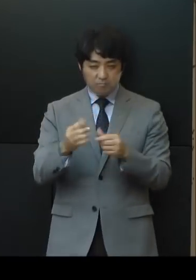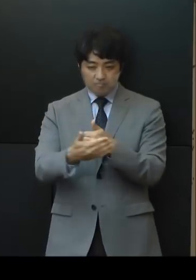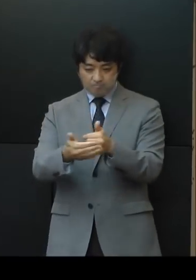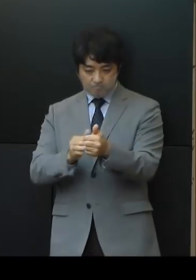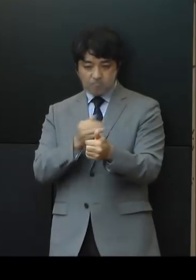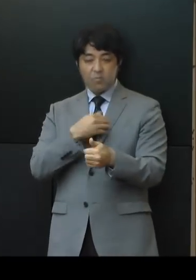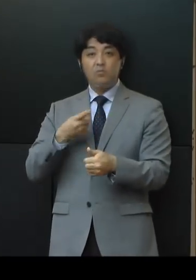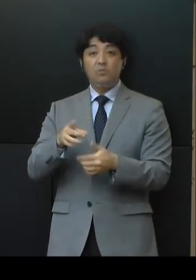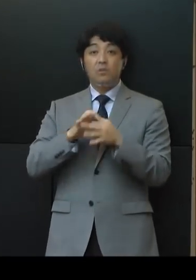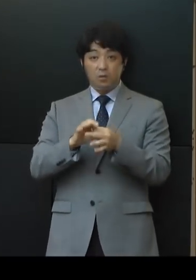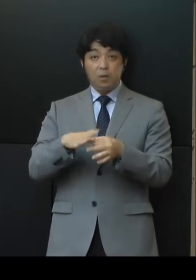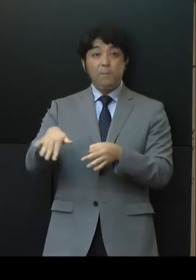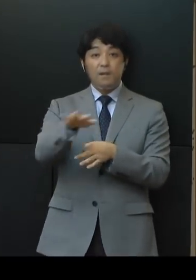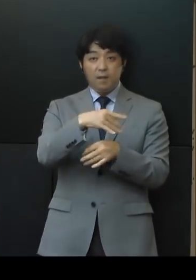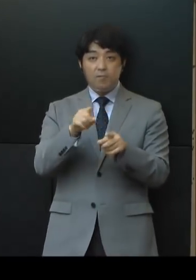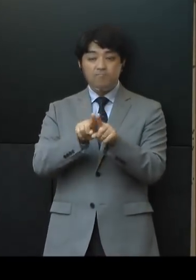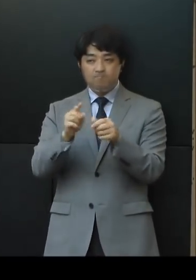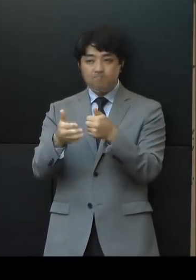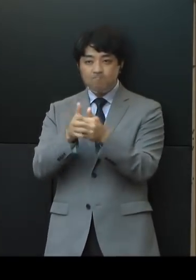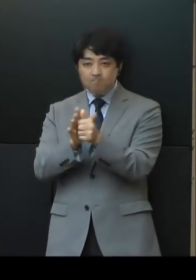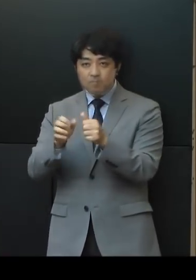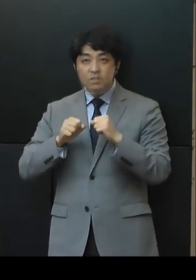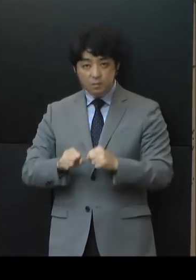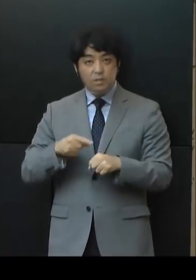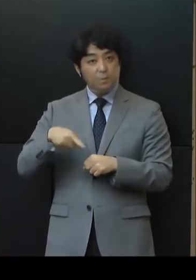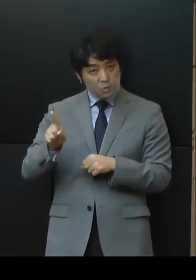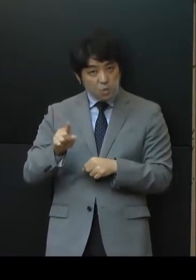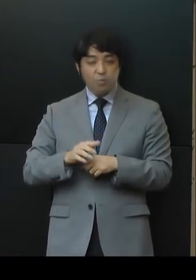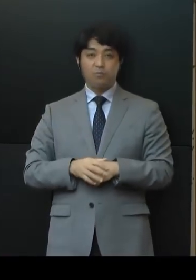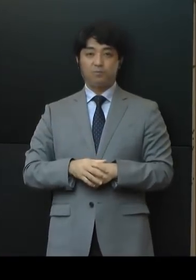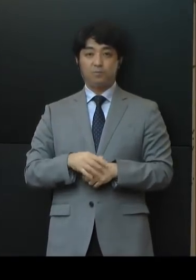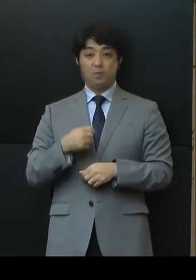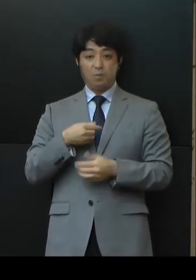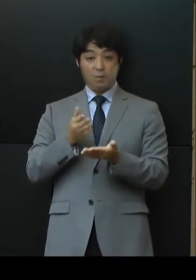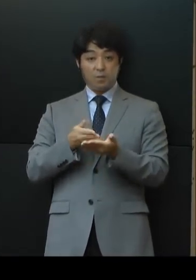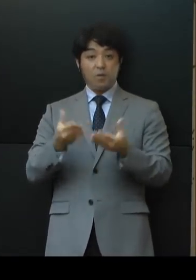みんなで助け合っていきましょう。私からの発表は以上です。